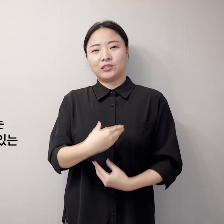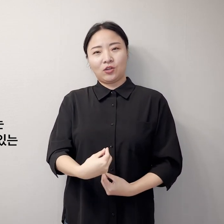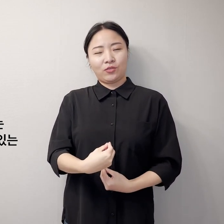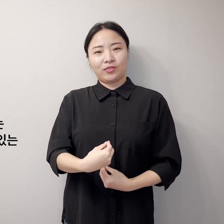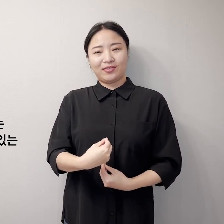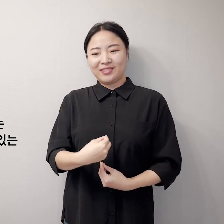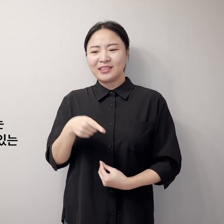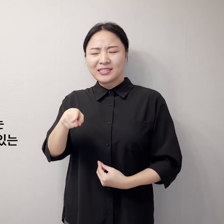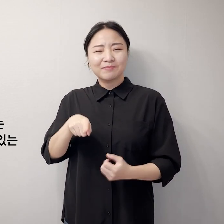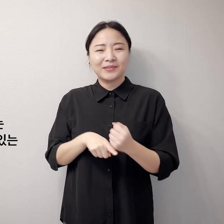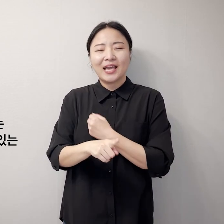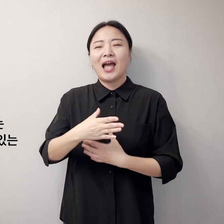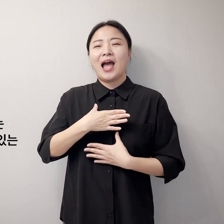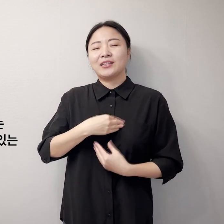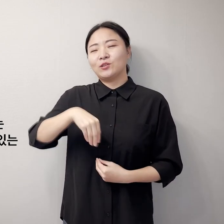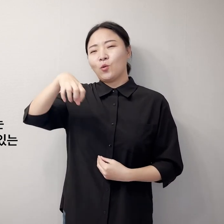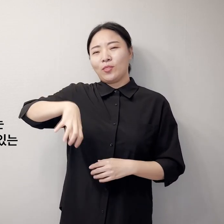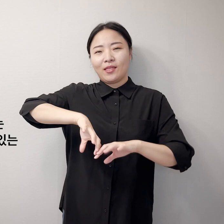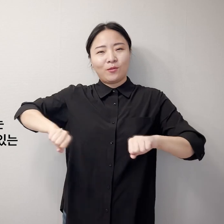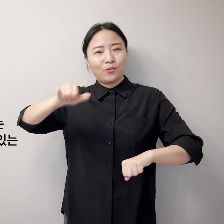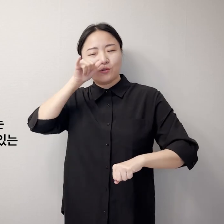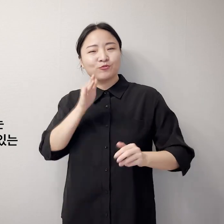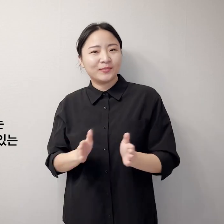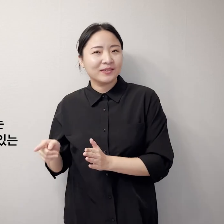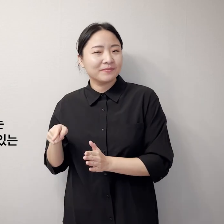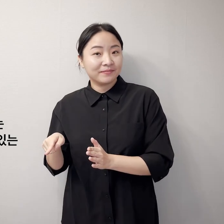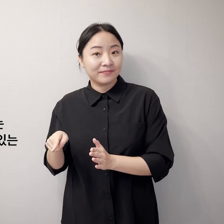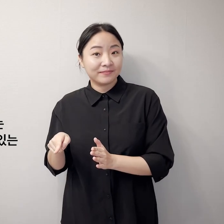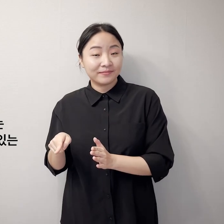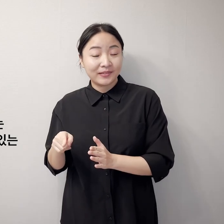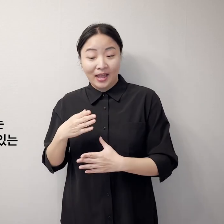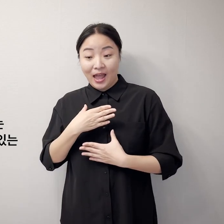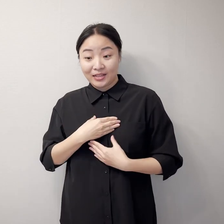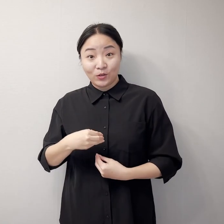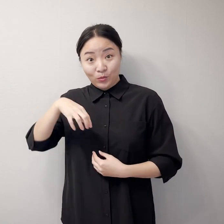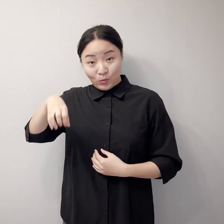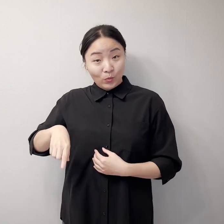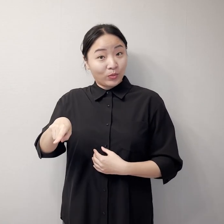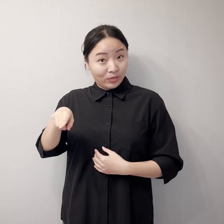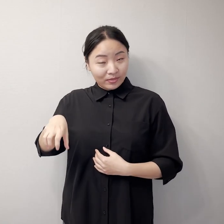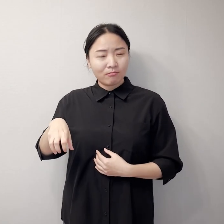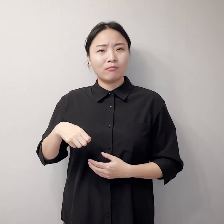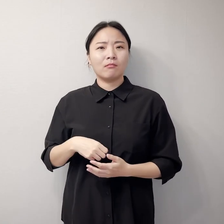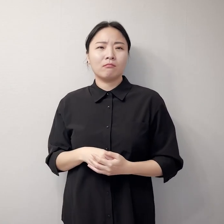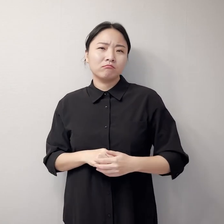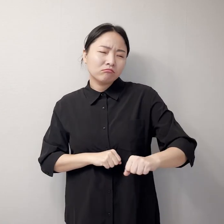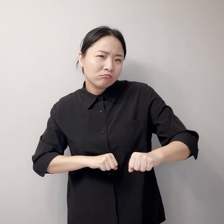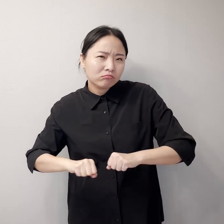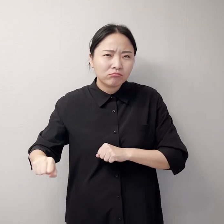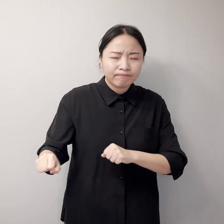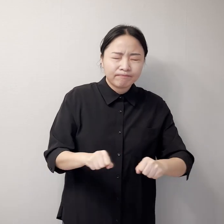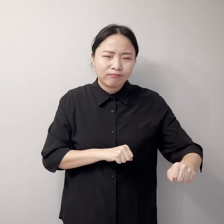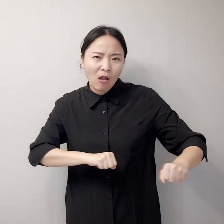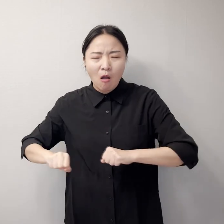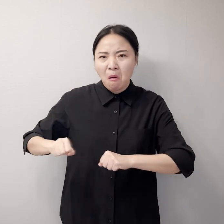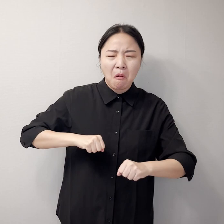있는 컴포터블 존을 운영합니다 컴포터블 존 내에서는 과격한 움직임이